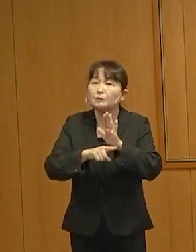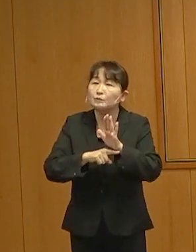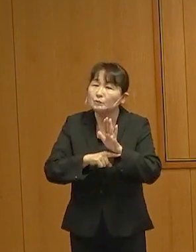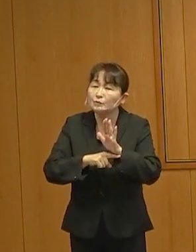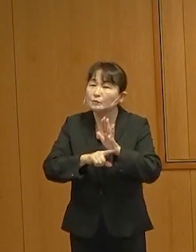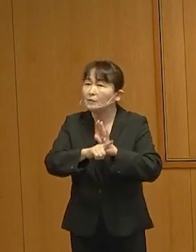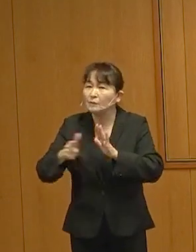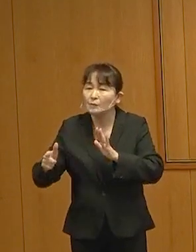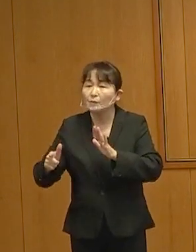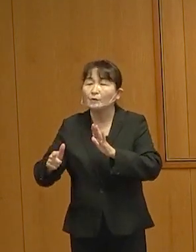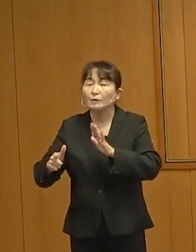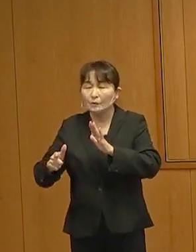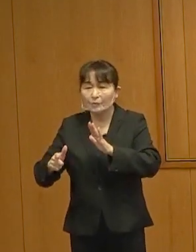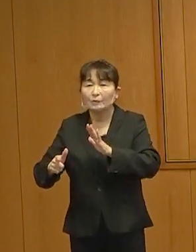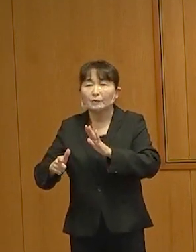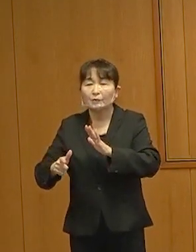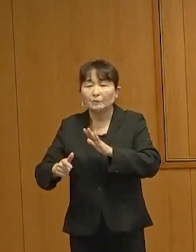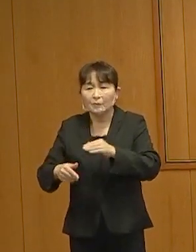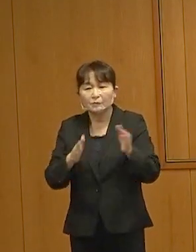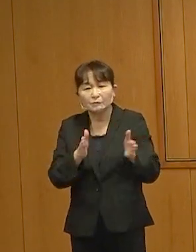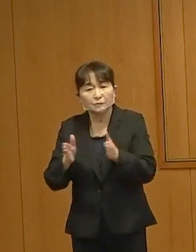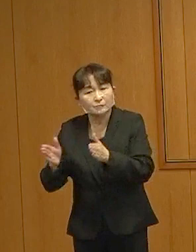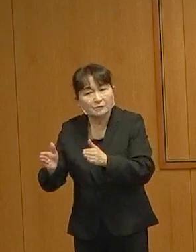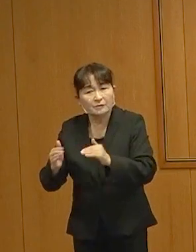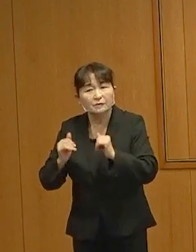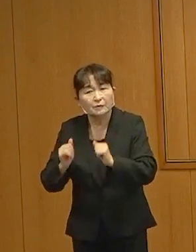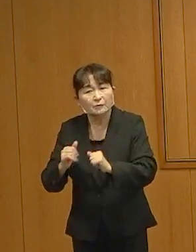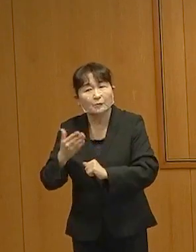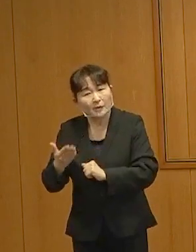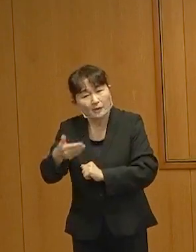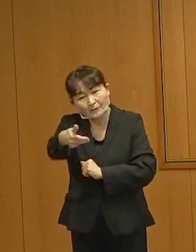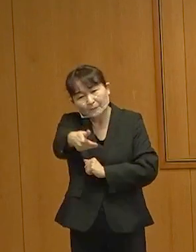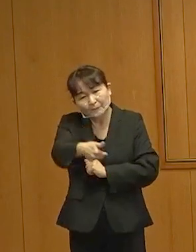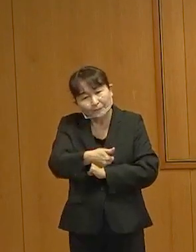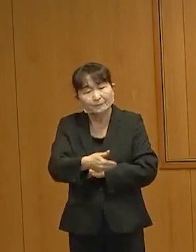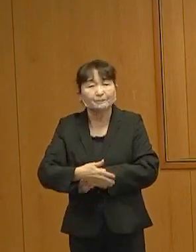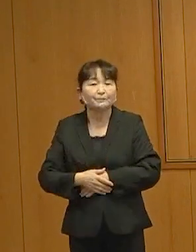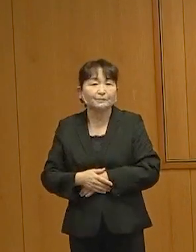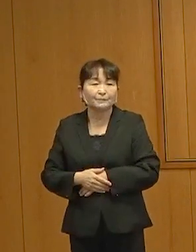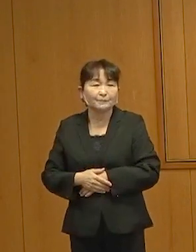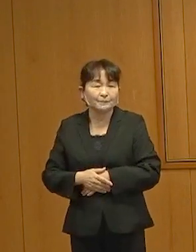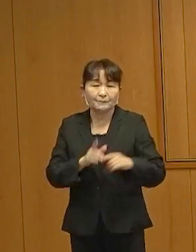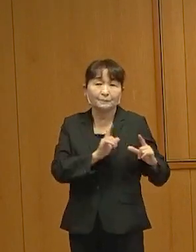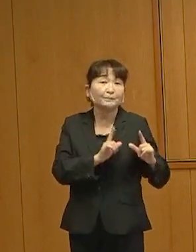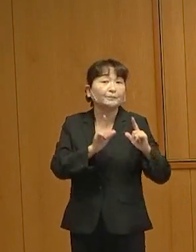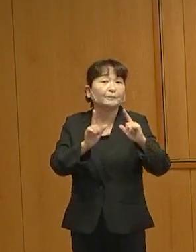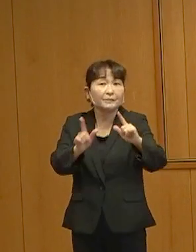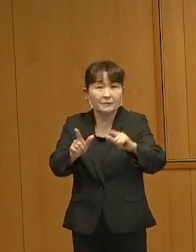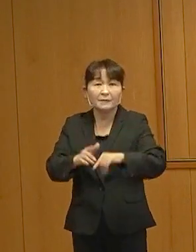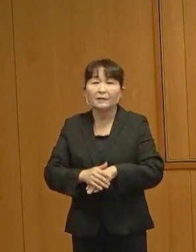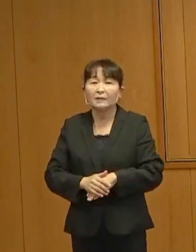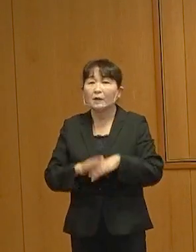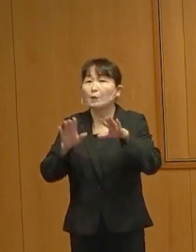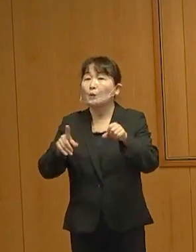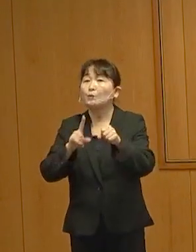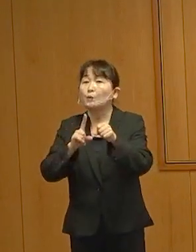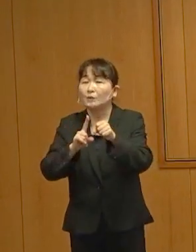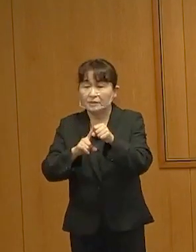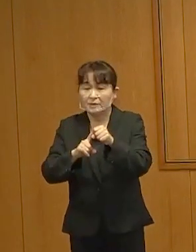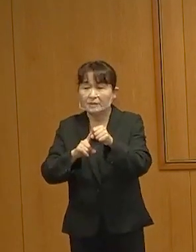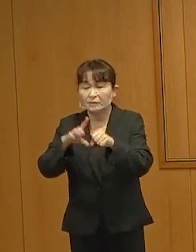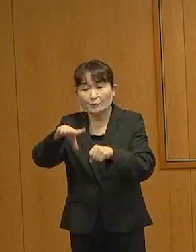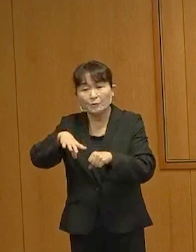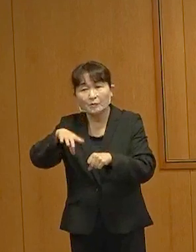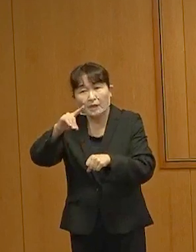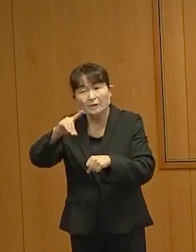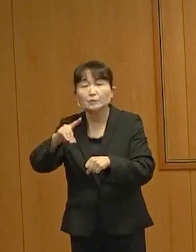ね、っていうのは、まあ、決まっているのかどうかというのをちょっと教えてください。 はい、まあ、今年の当初や